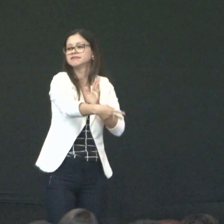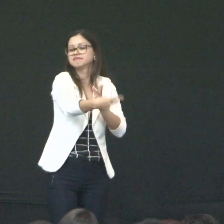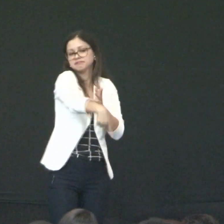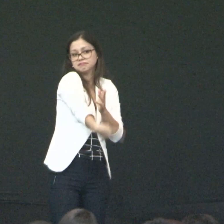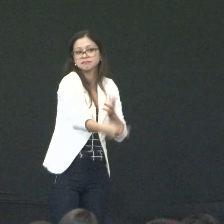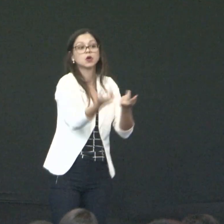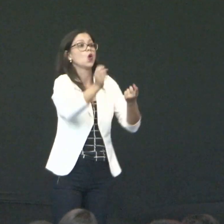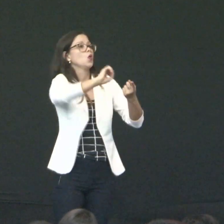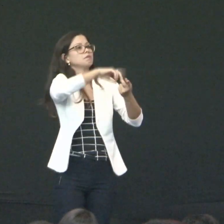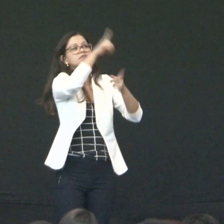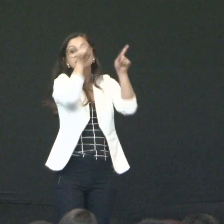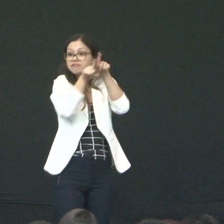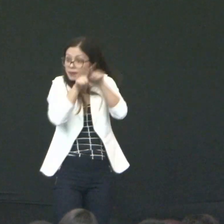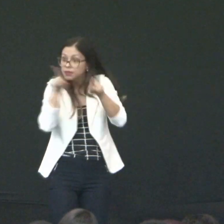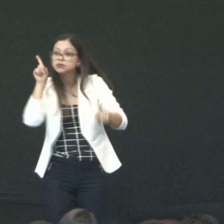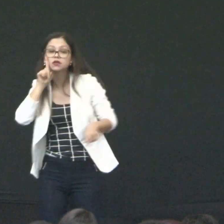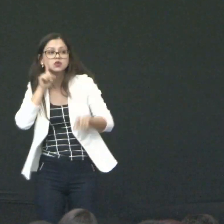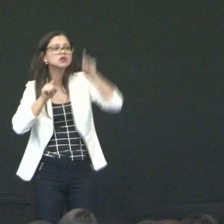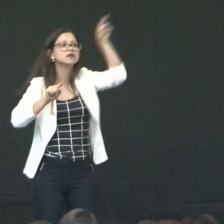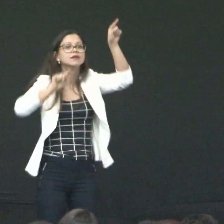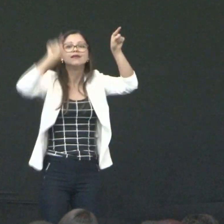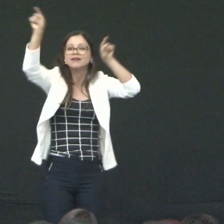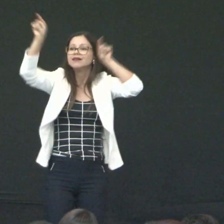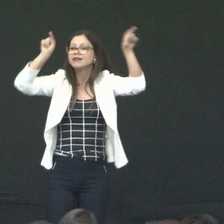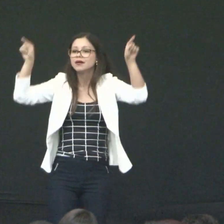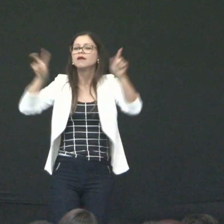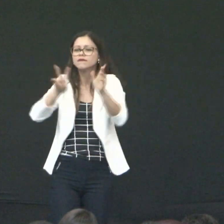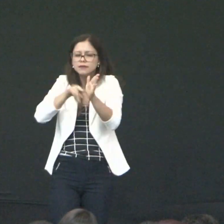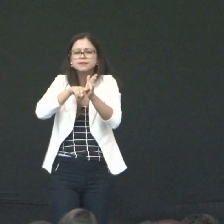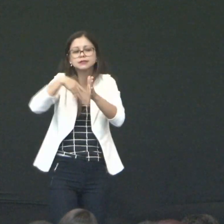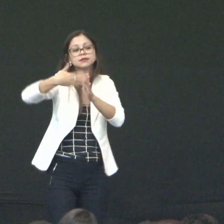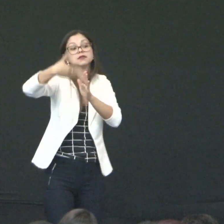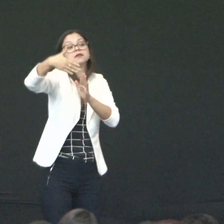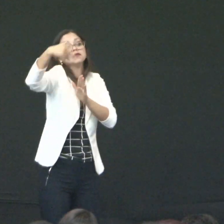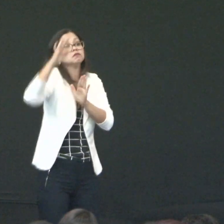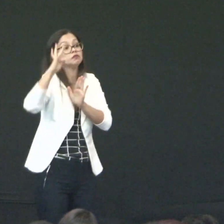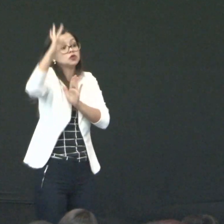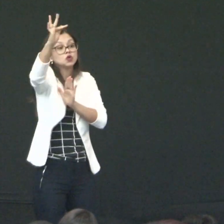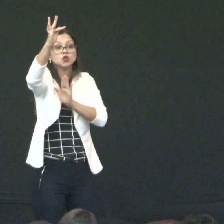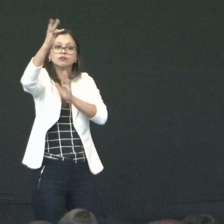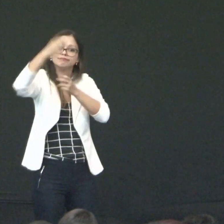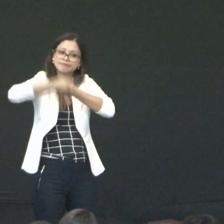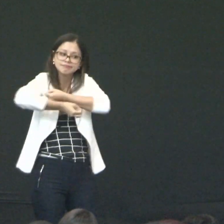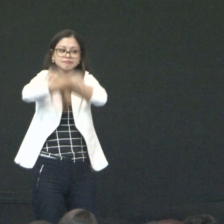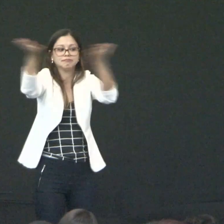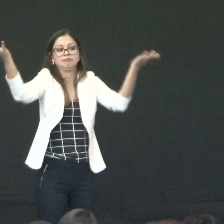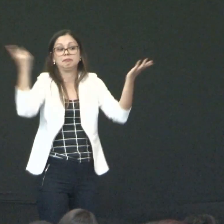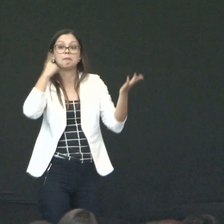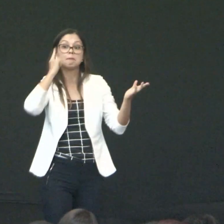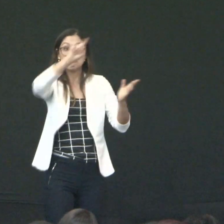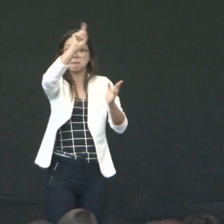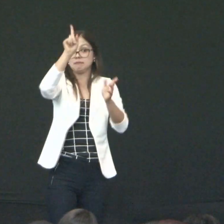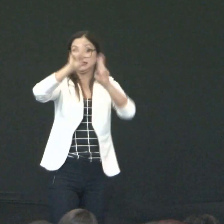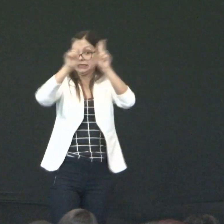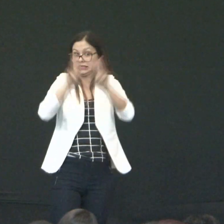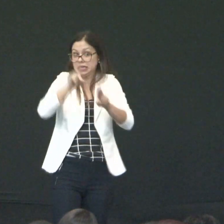e que sempre se utiliza de línguas de sinais internacionais quando ela vai fazer qualquer tipo de